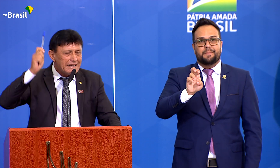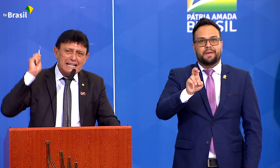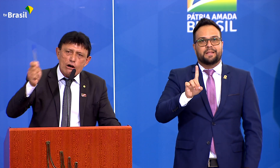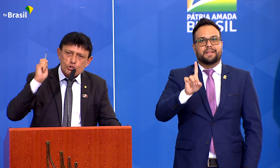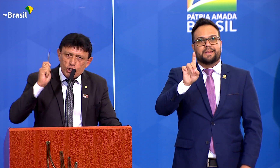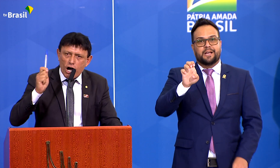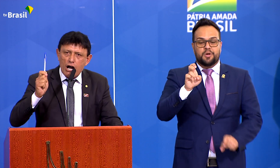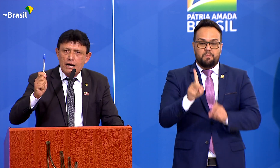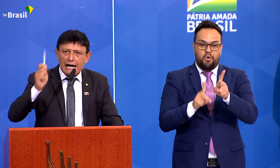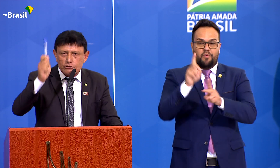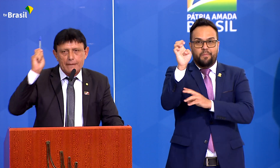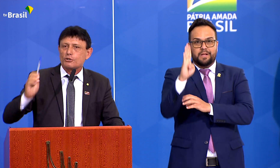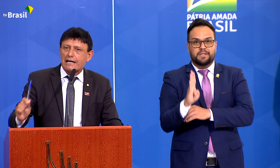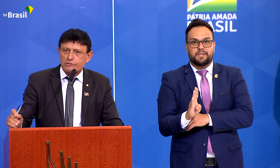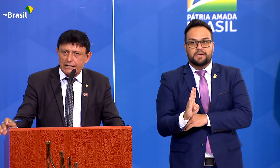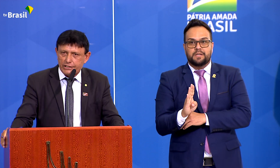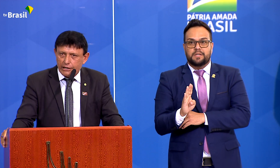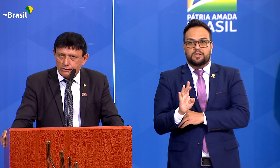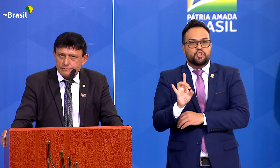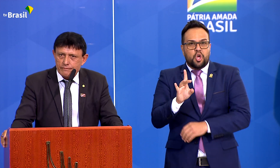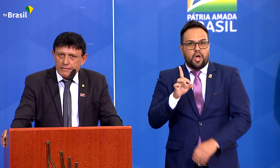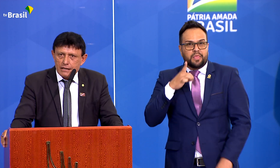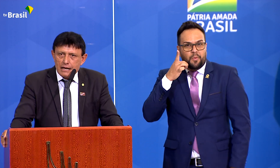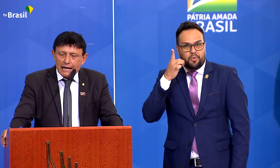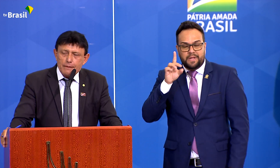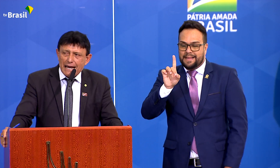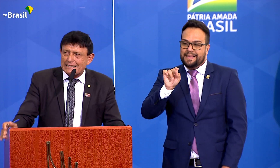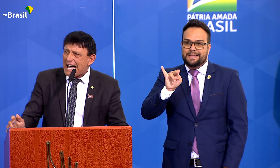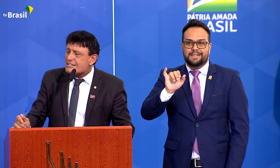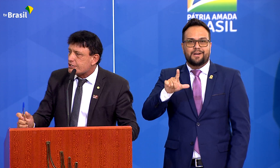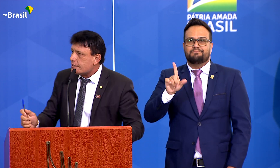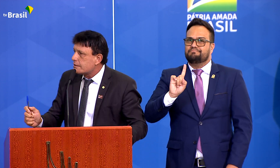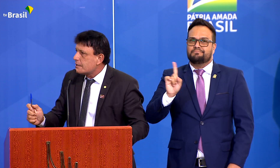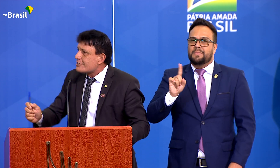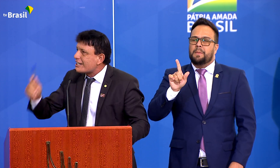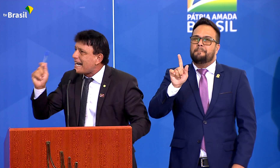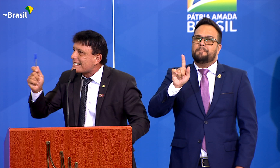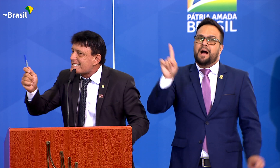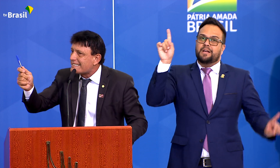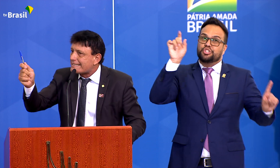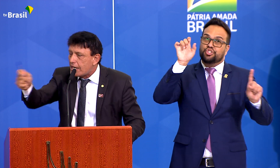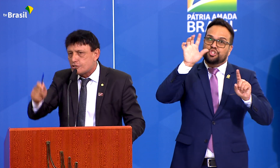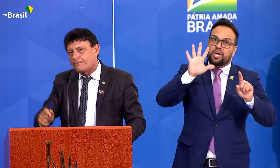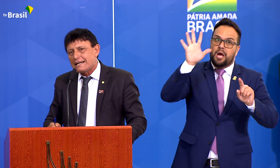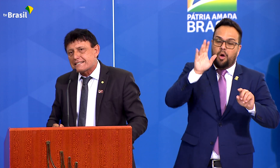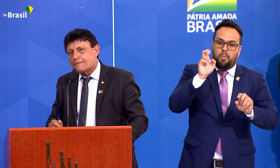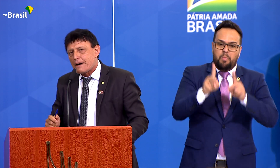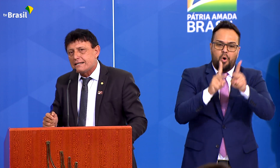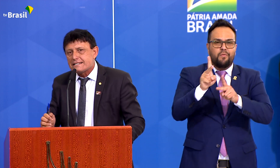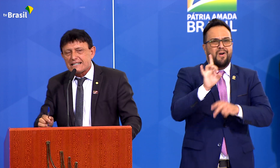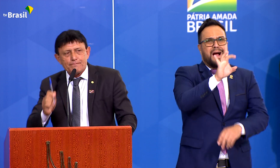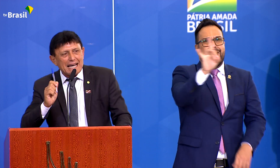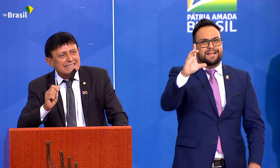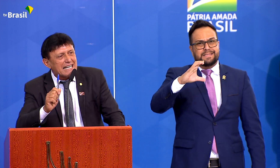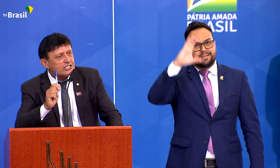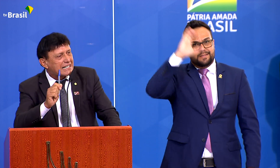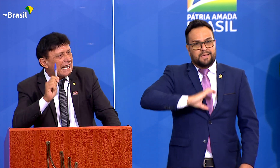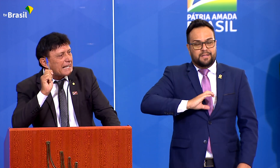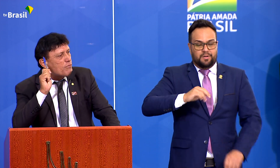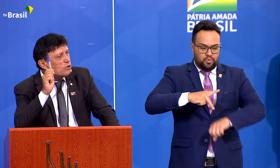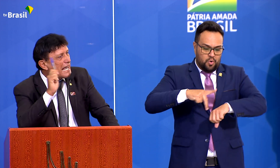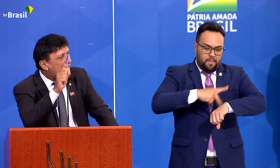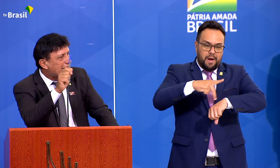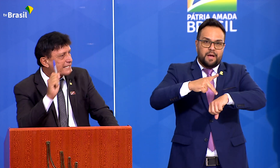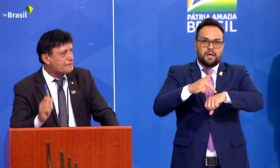brasileiro não só a do deputado Daniel a liberdade de cada cidadão de bem desse país a